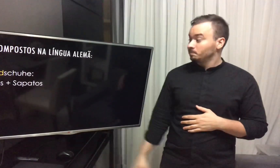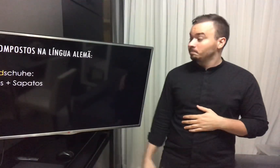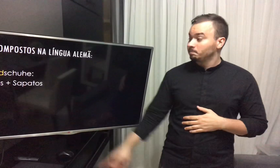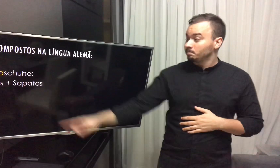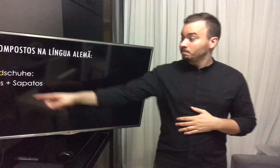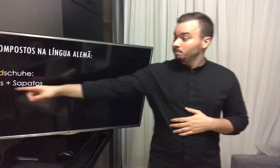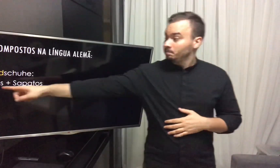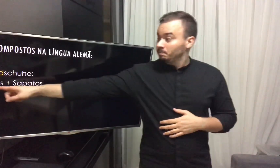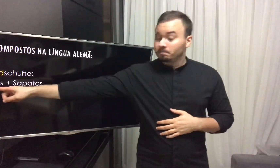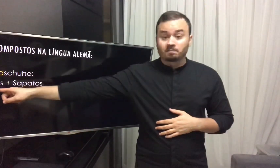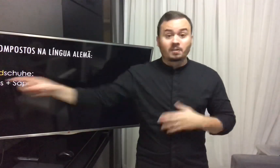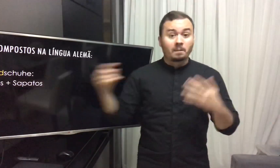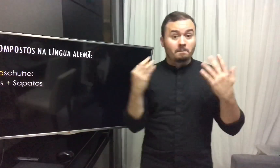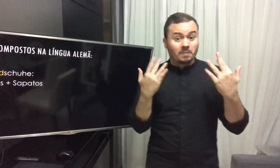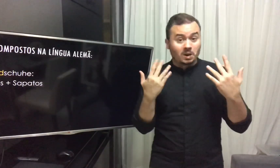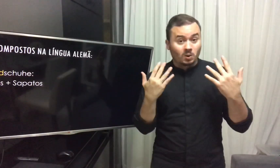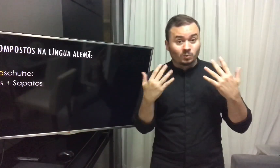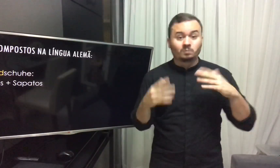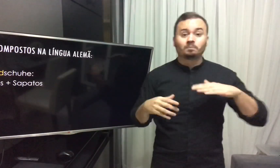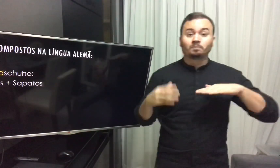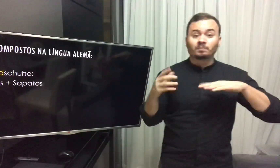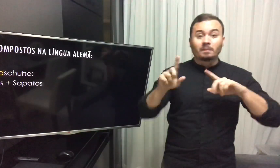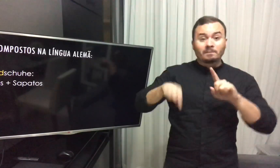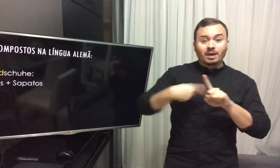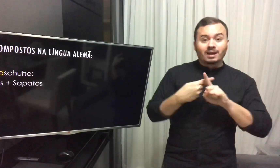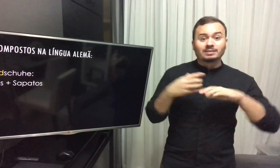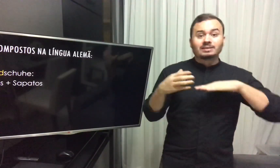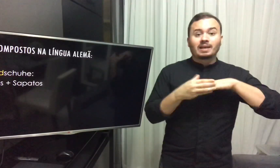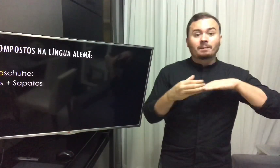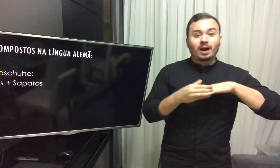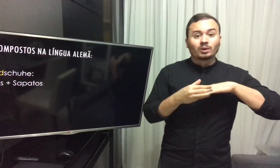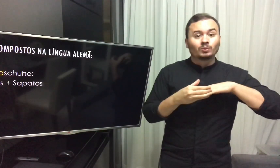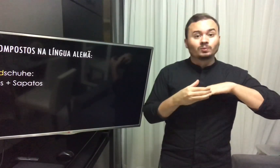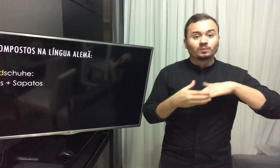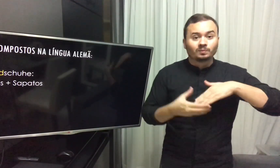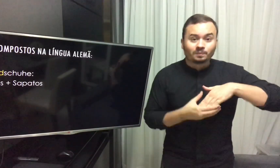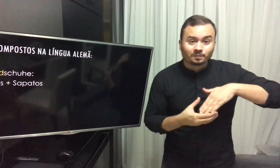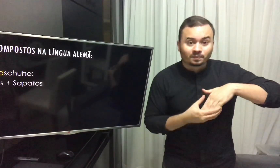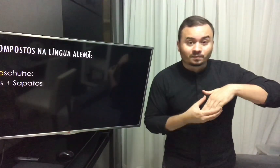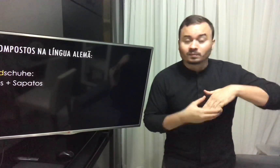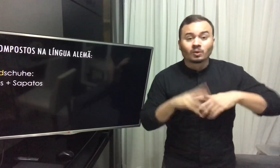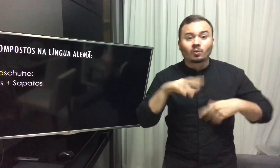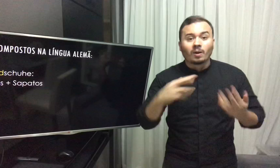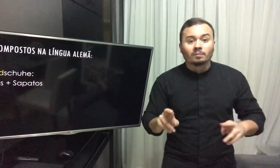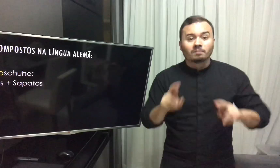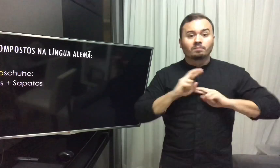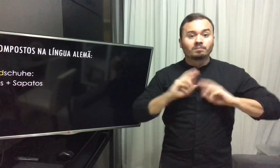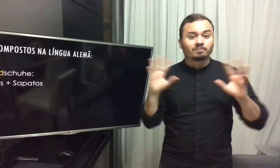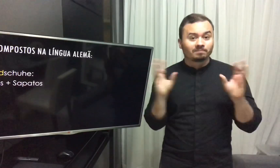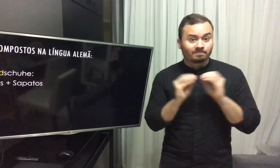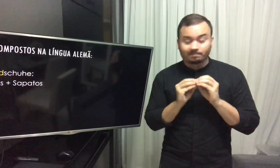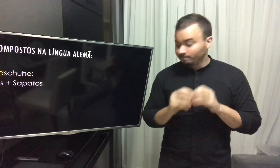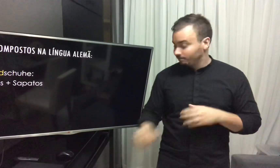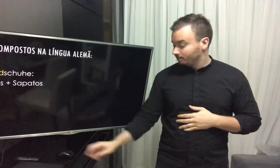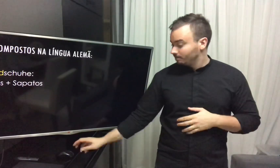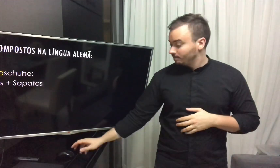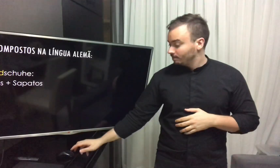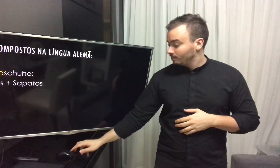que essas palavras vão tomar. Por exemplo, mão e sapato. Que significado